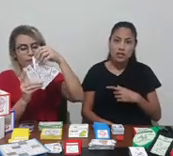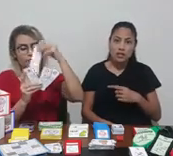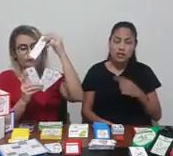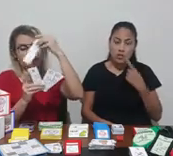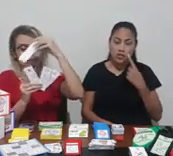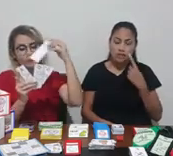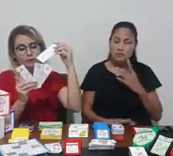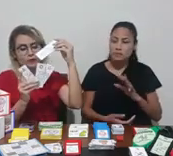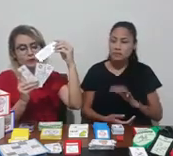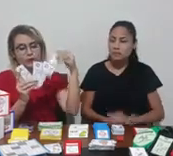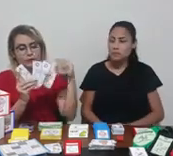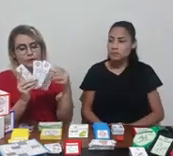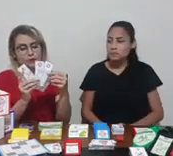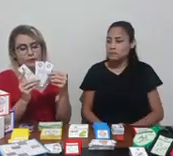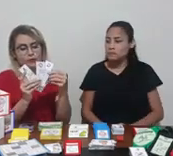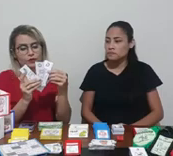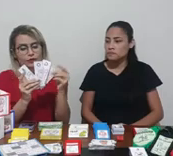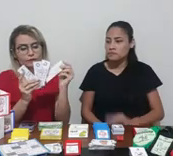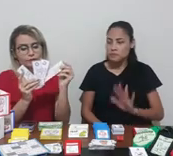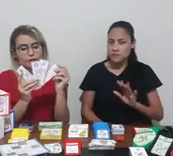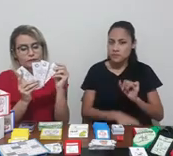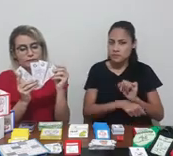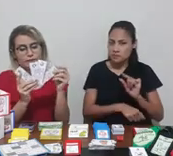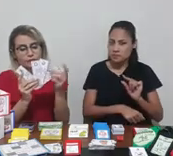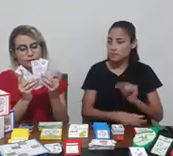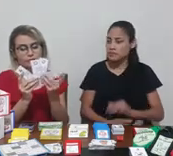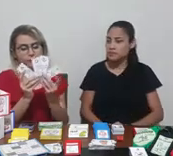ó, deixa eu ver aqui.